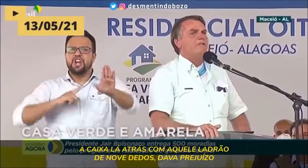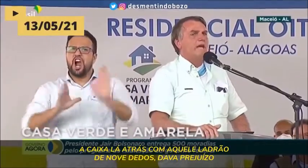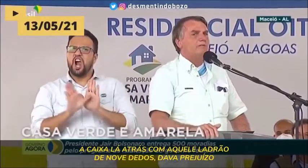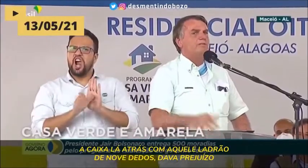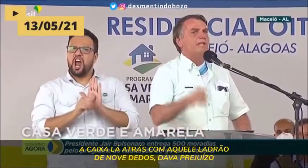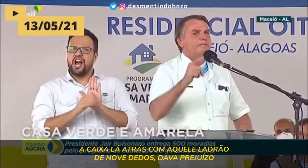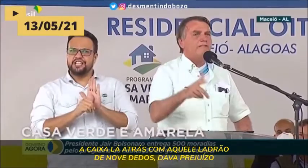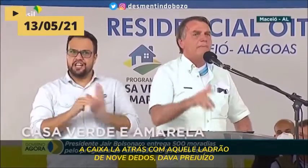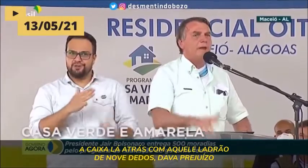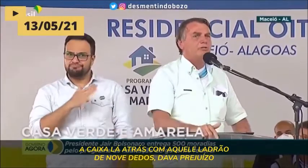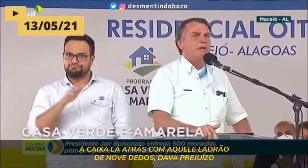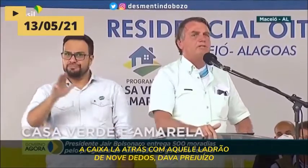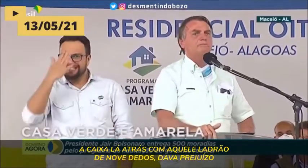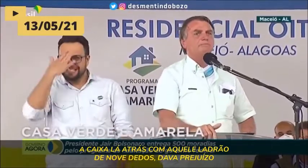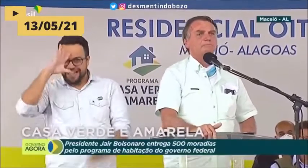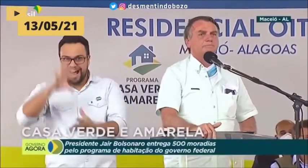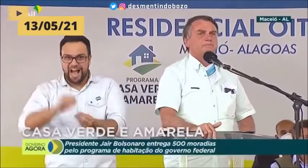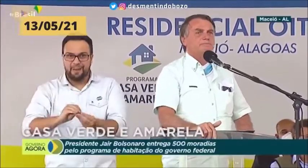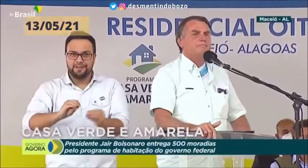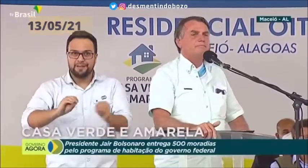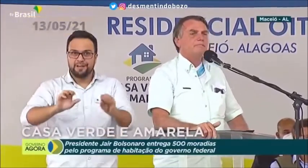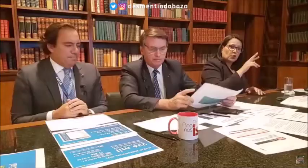de 9 dedos, dava prejuízo.